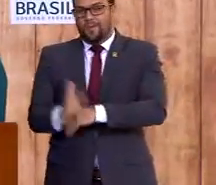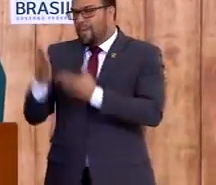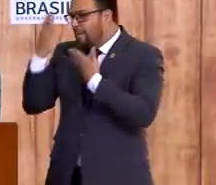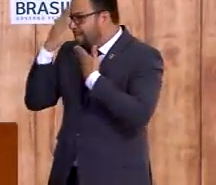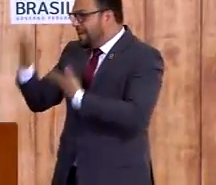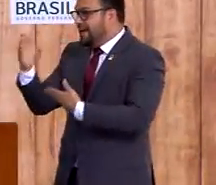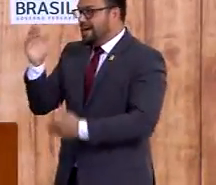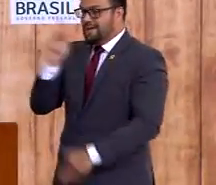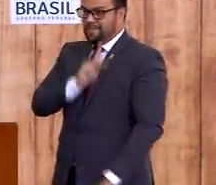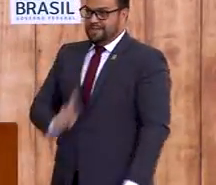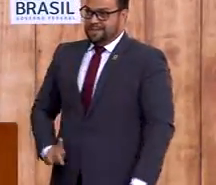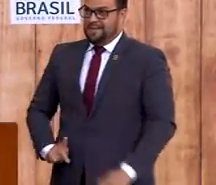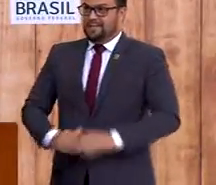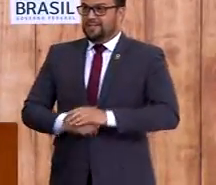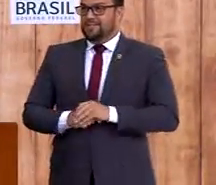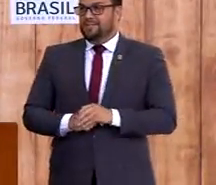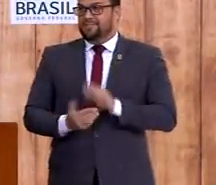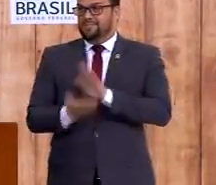presidência